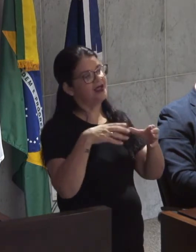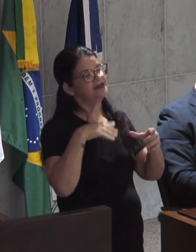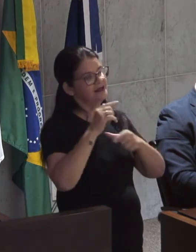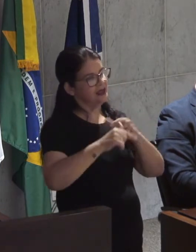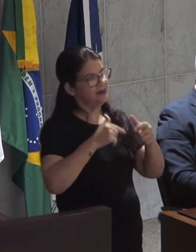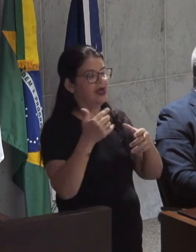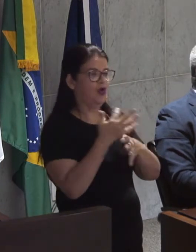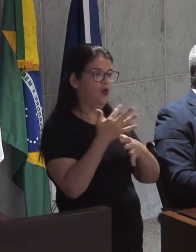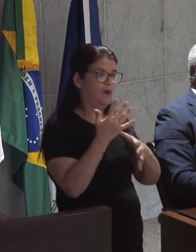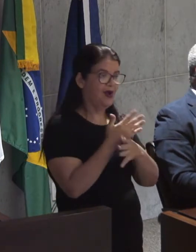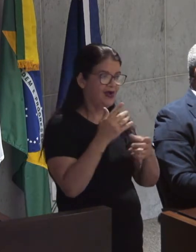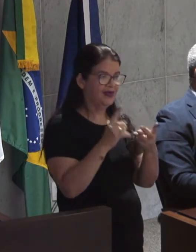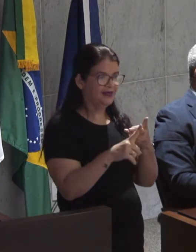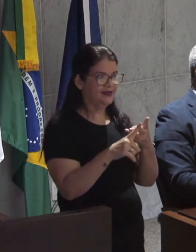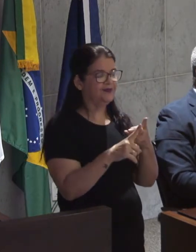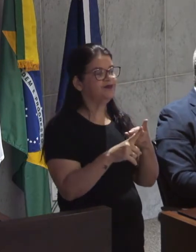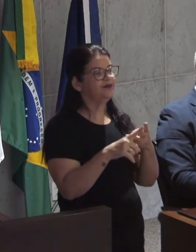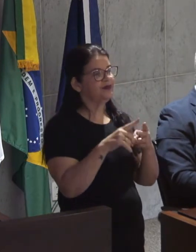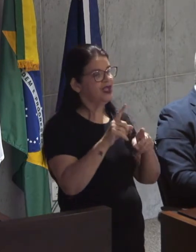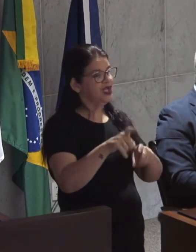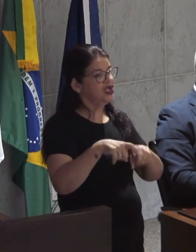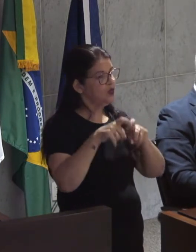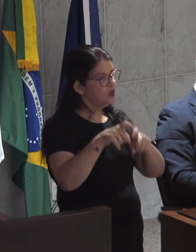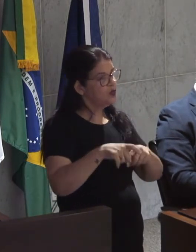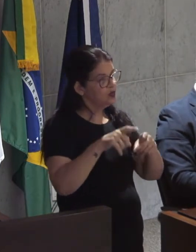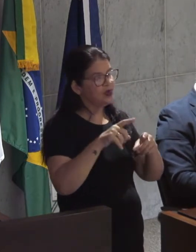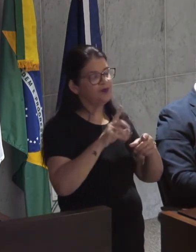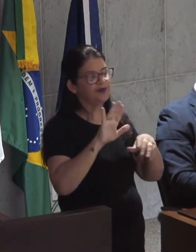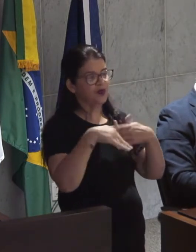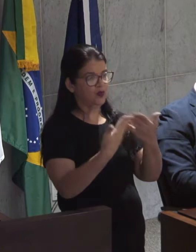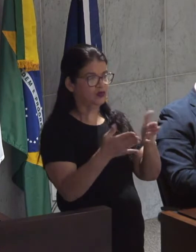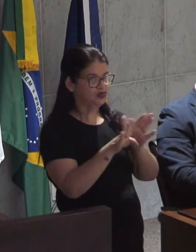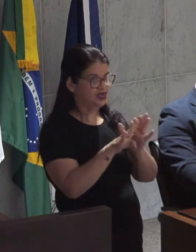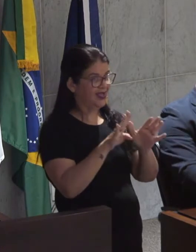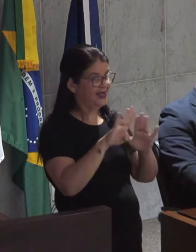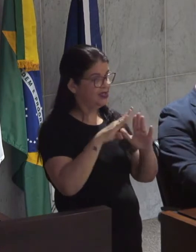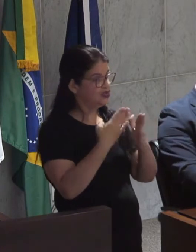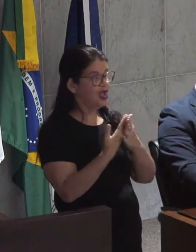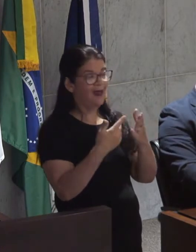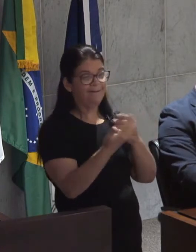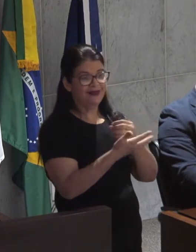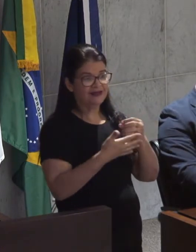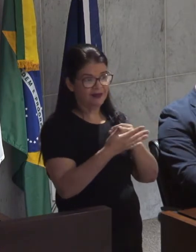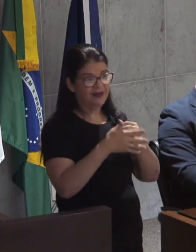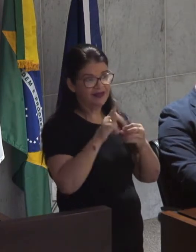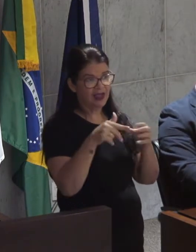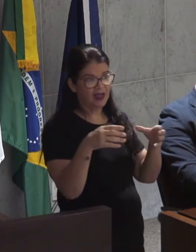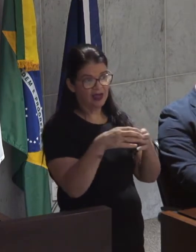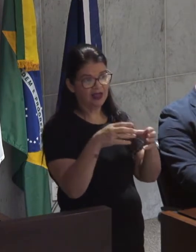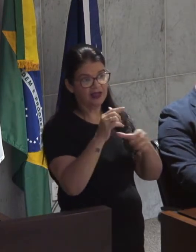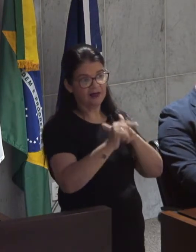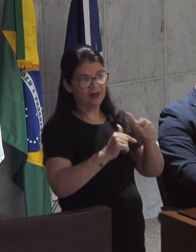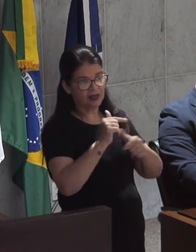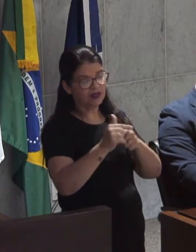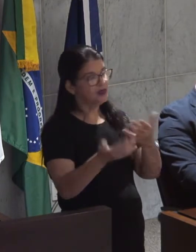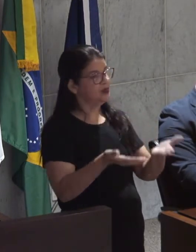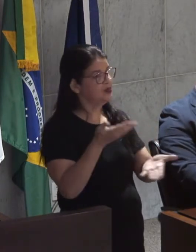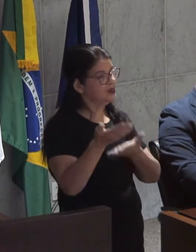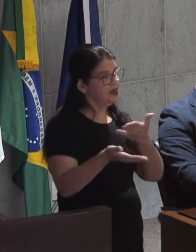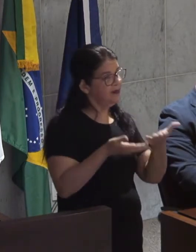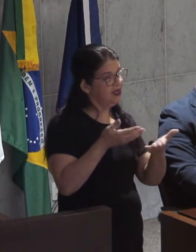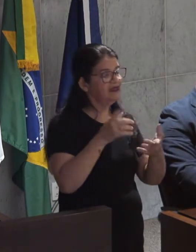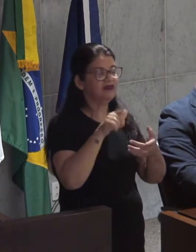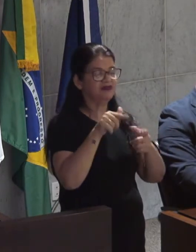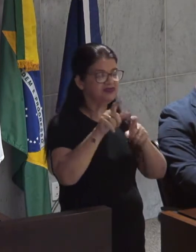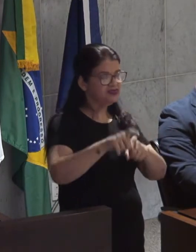urbana e rural. Quando chega na escola, basicamente é a classe trabalhadora que está sendo atendida, seja ela do